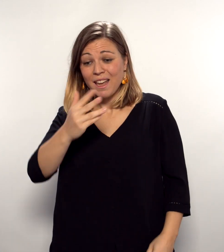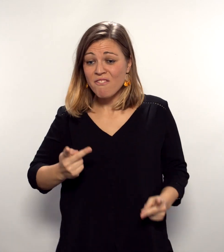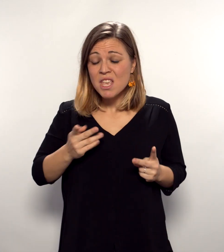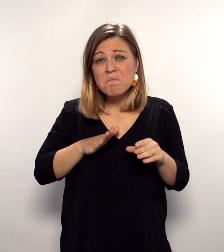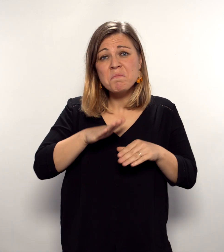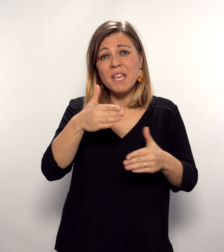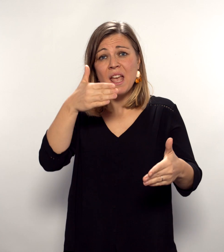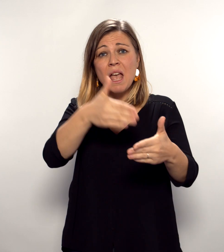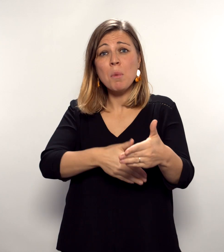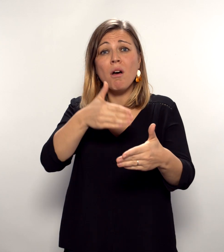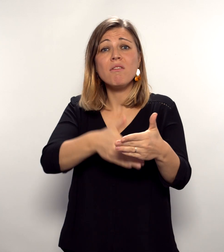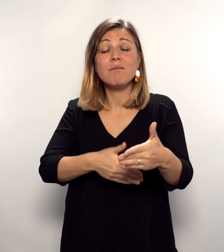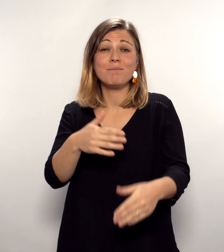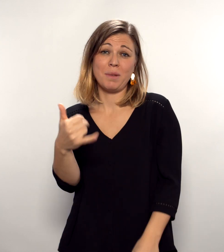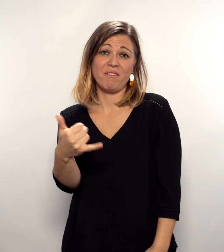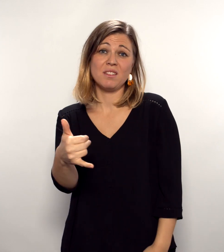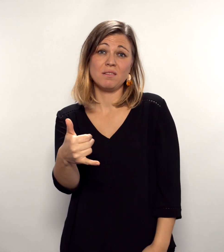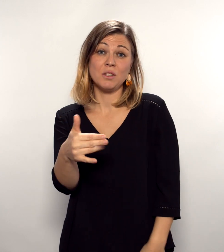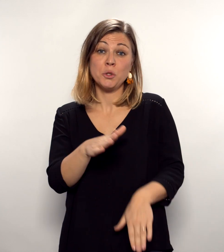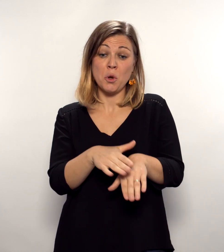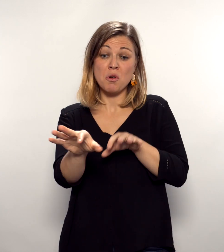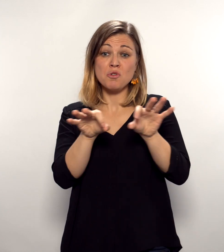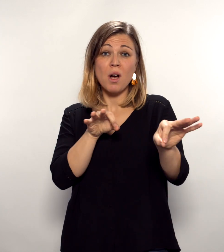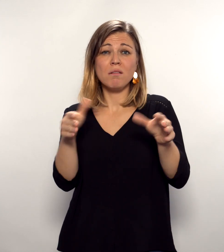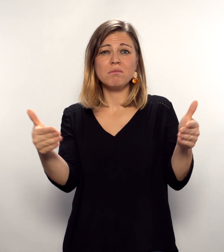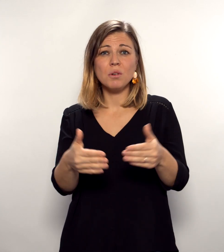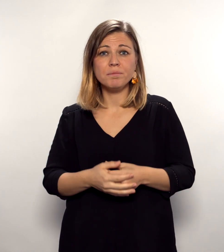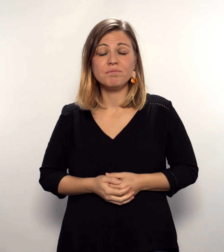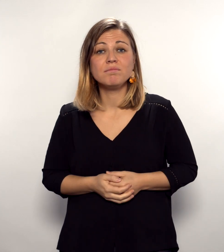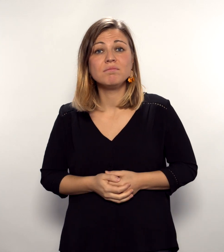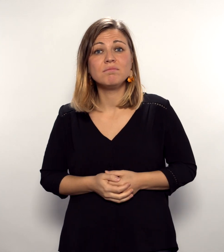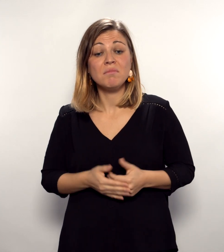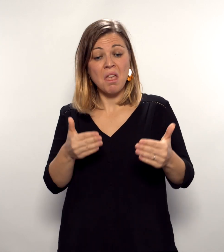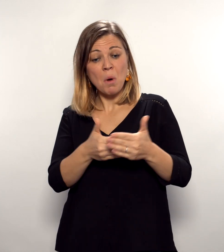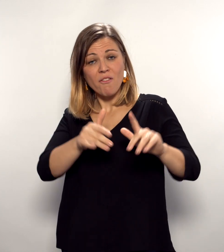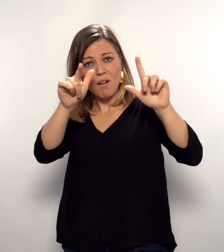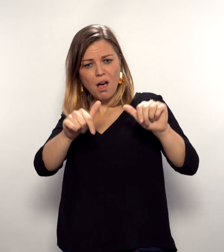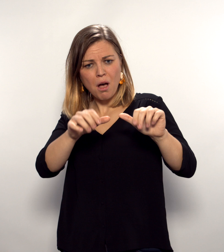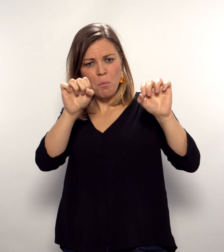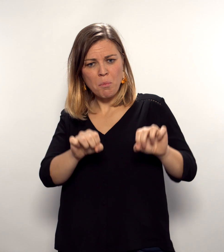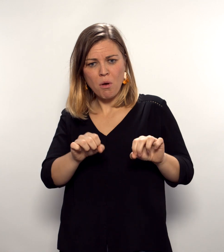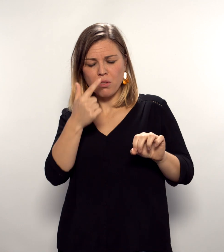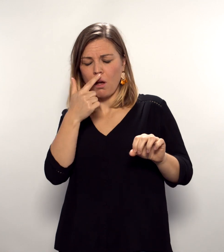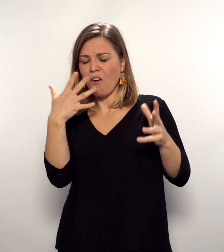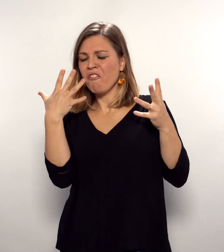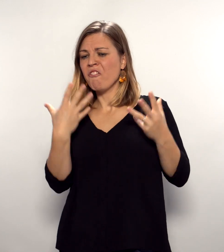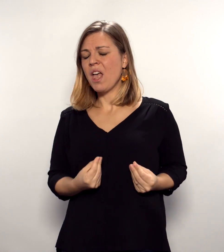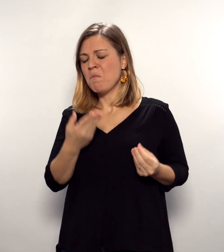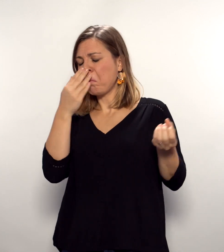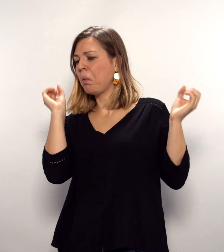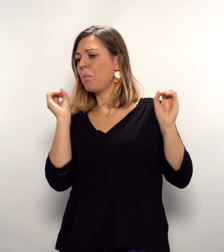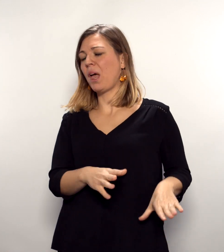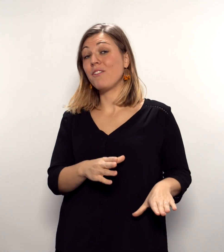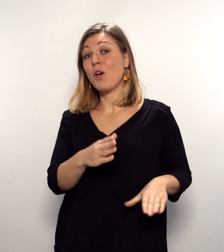a et il y en aura toujours. Mais dans l'épreuve, on a un choix. Celui de rester par terre ou celui